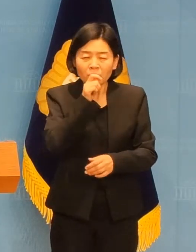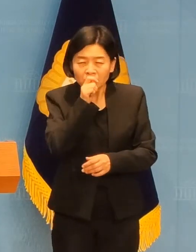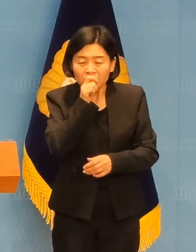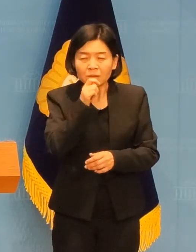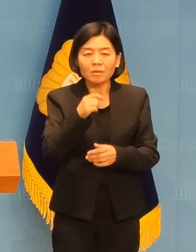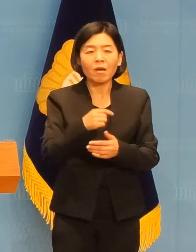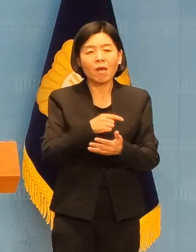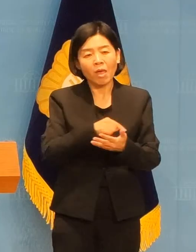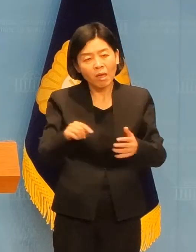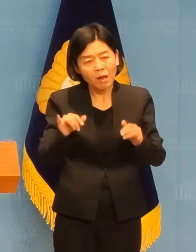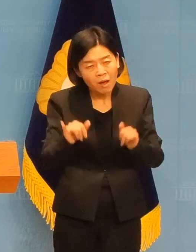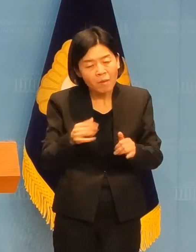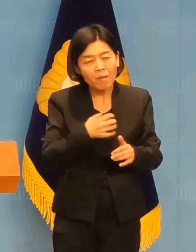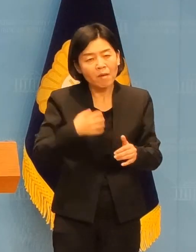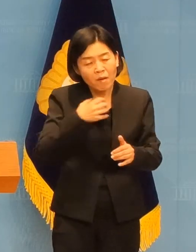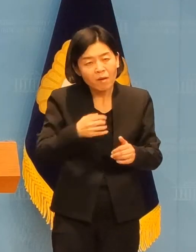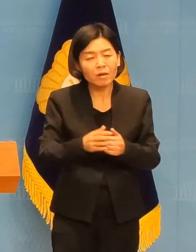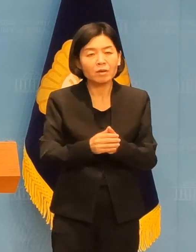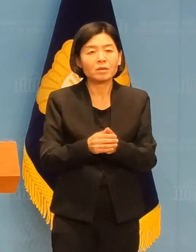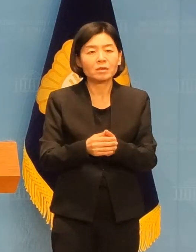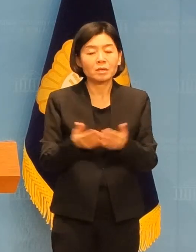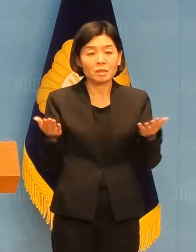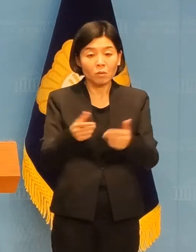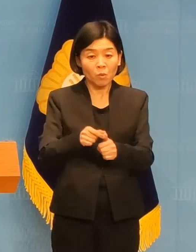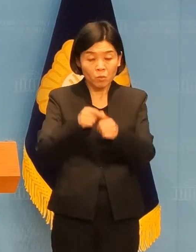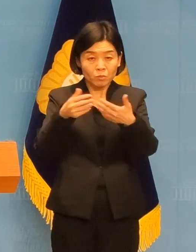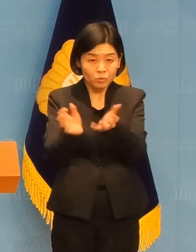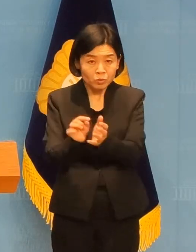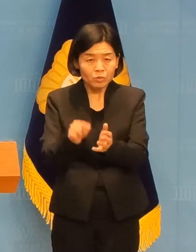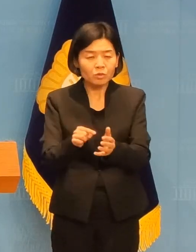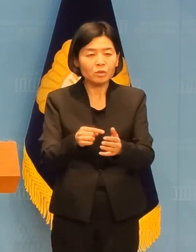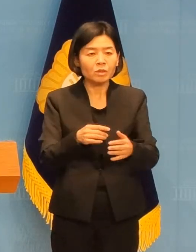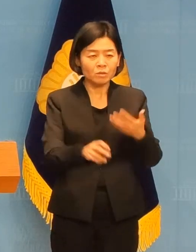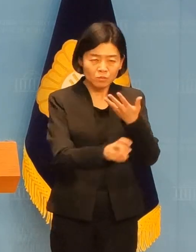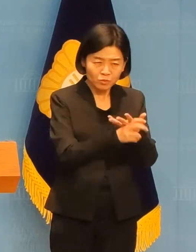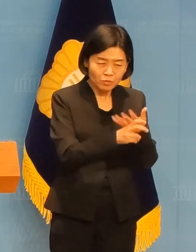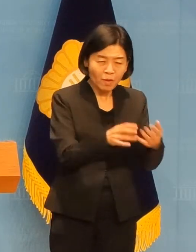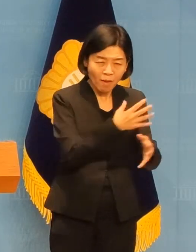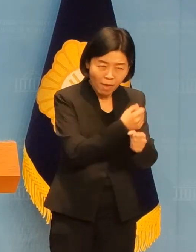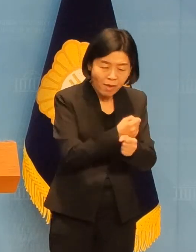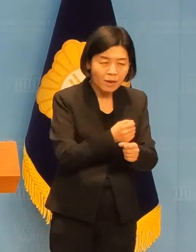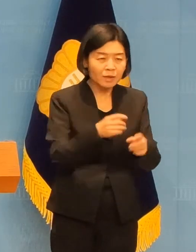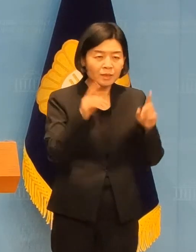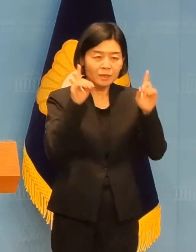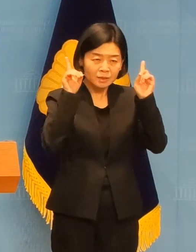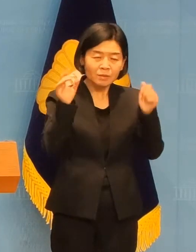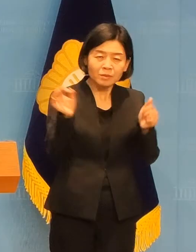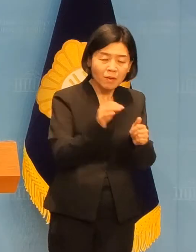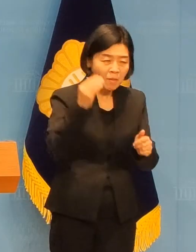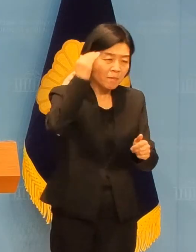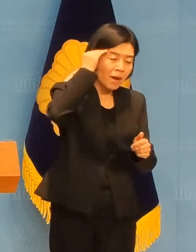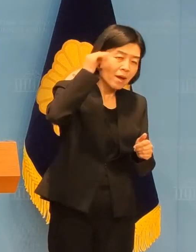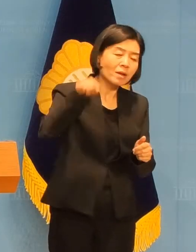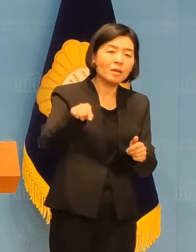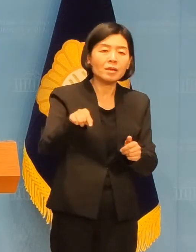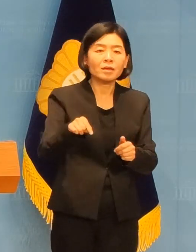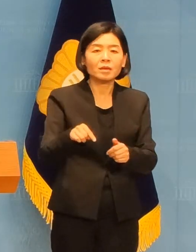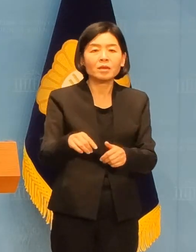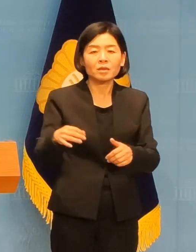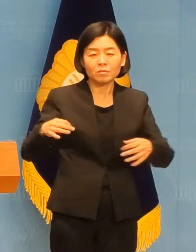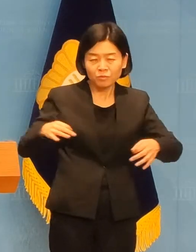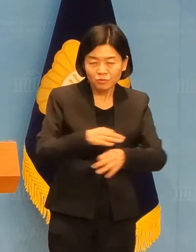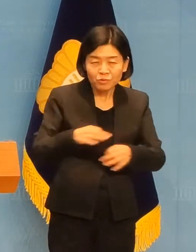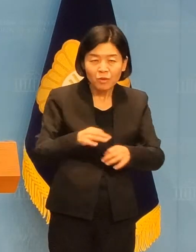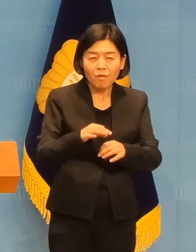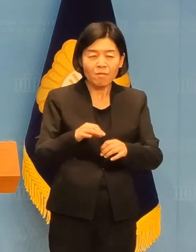고용노동부는 불법 노동 강요와 실업급여 방해, 고용지원금 부정수급, 인권침해 여부를 원칙적으로